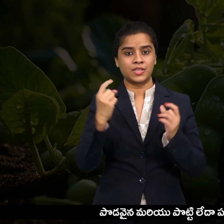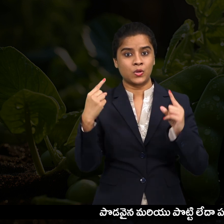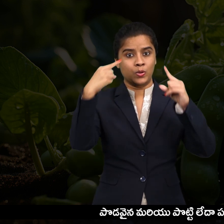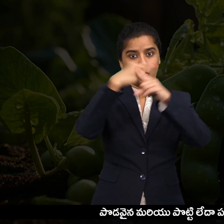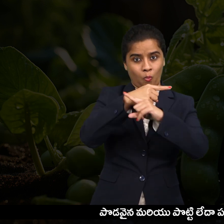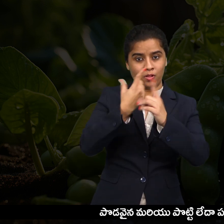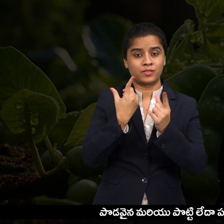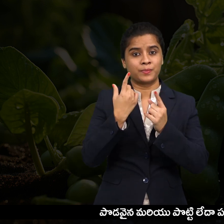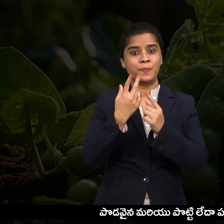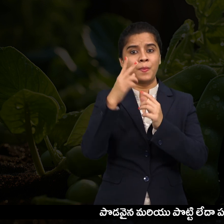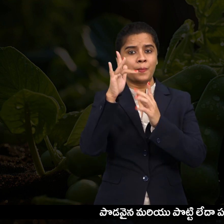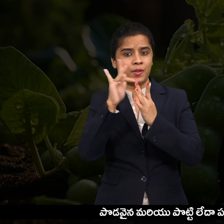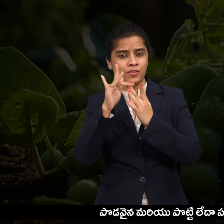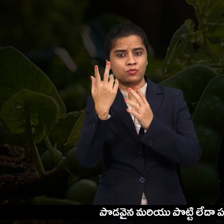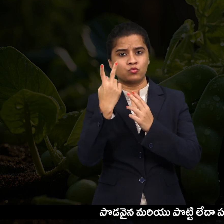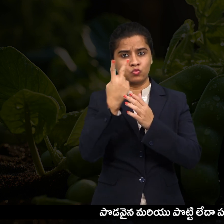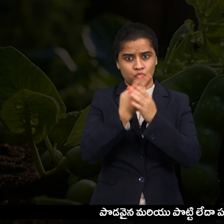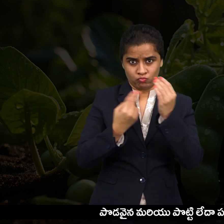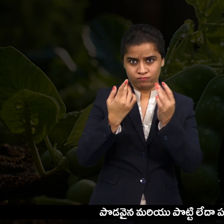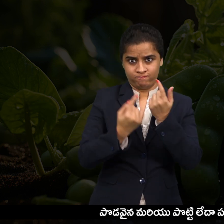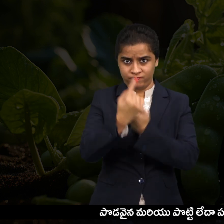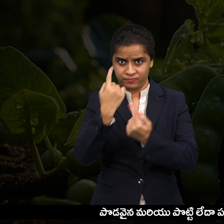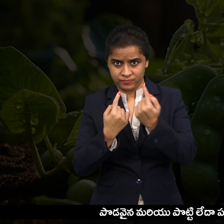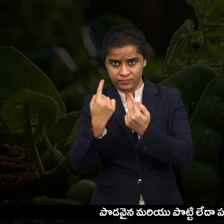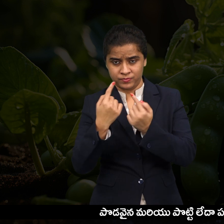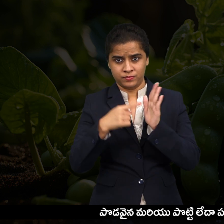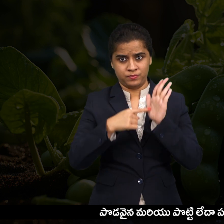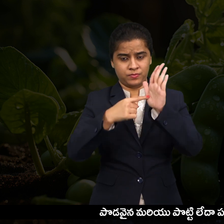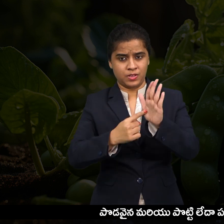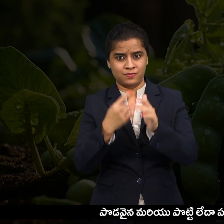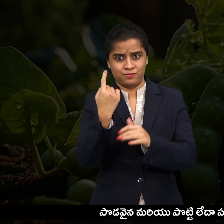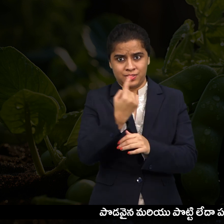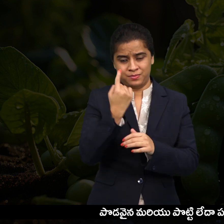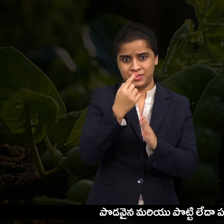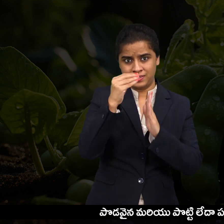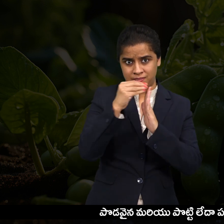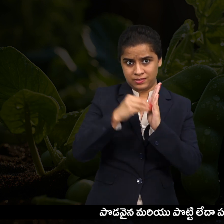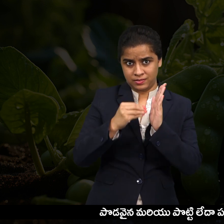పొడవైన మరియు పొట్టి లేదా పసుపు మరియు ఆకుపచ్చ విత్తన రంగు వంటి